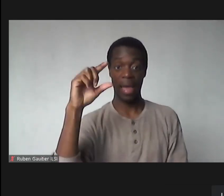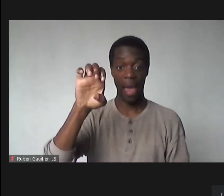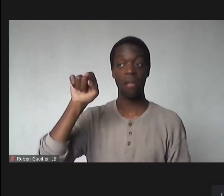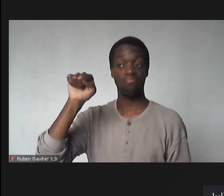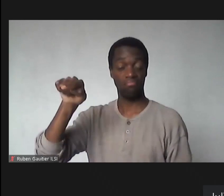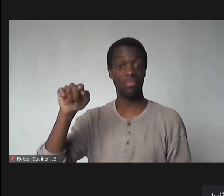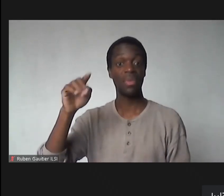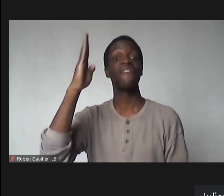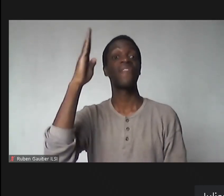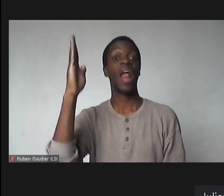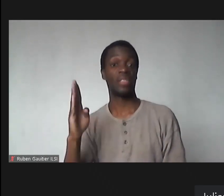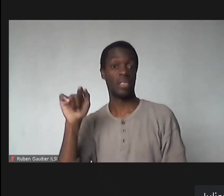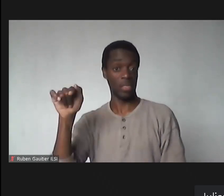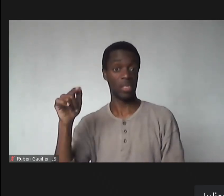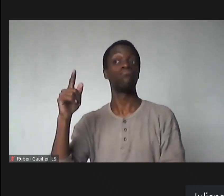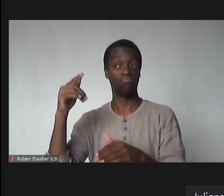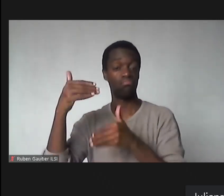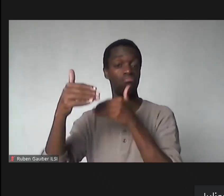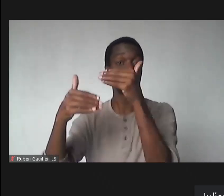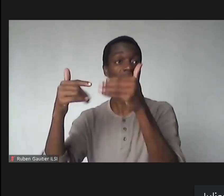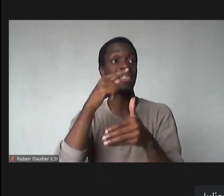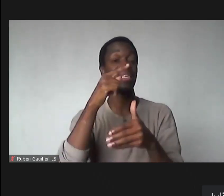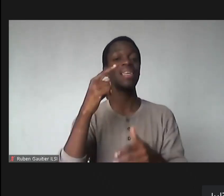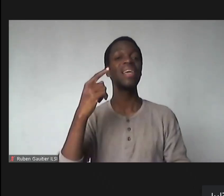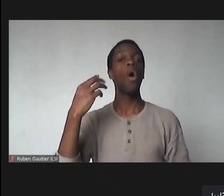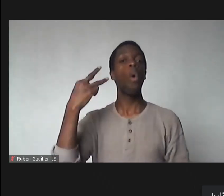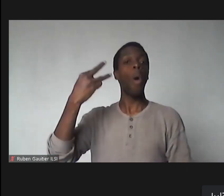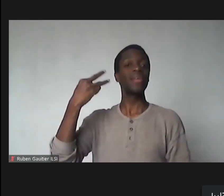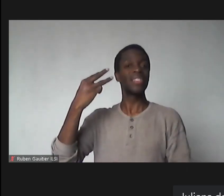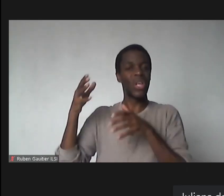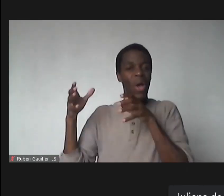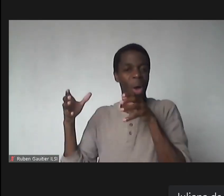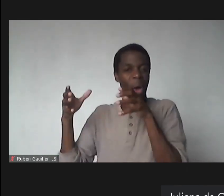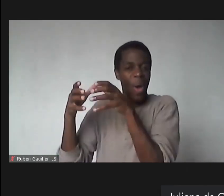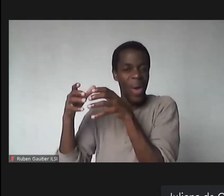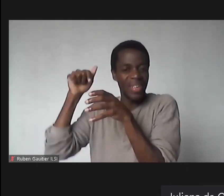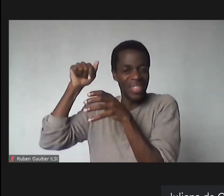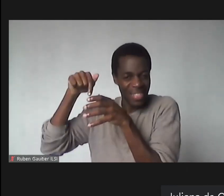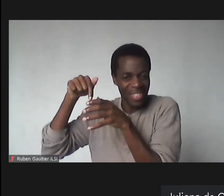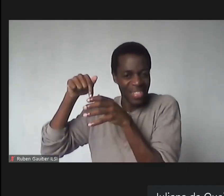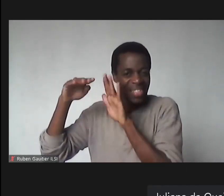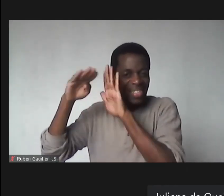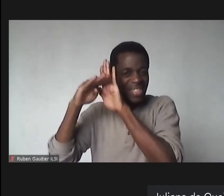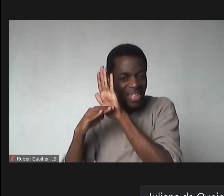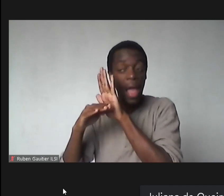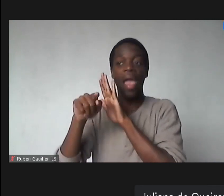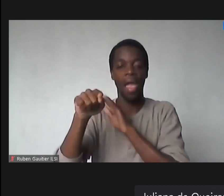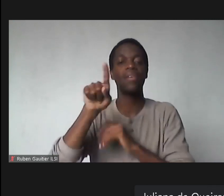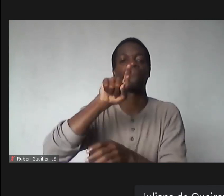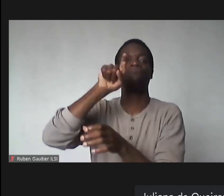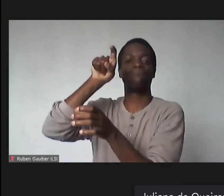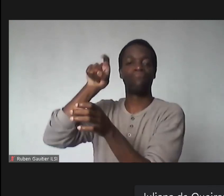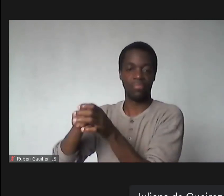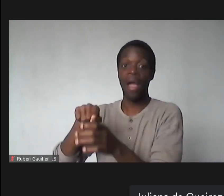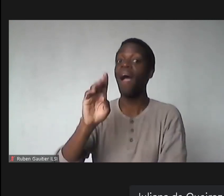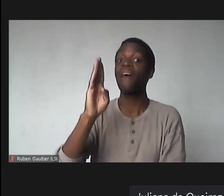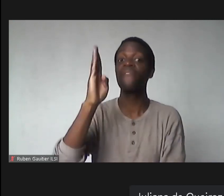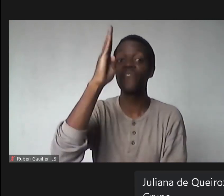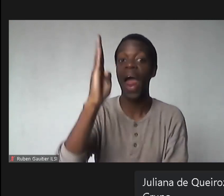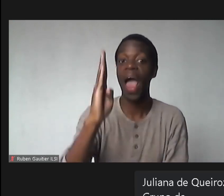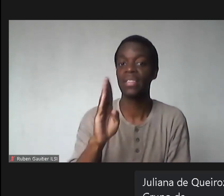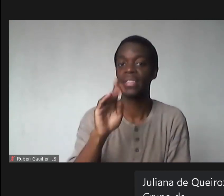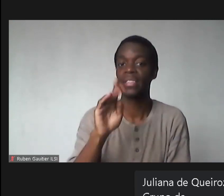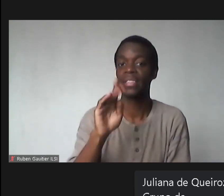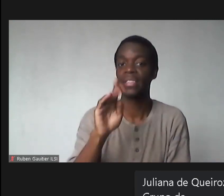Brasil en el Grupo de Washington desde el 2016. Ella va a abordar el tema relacionado con la